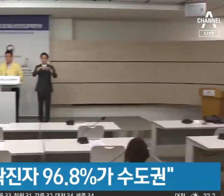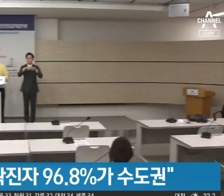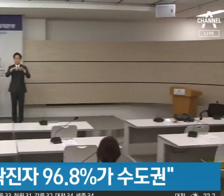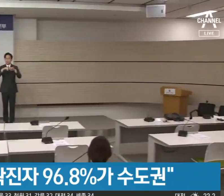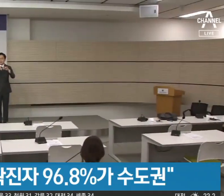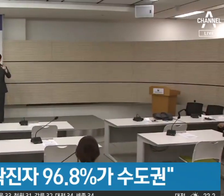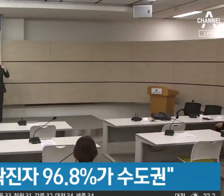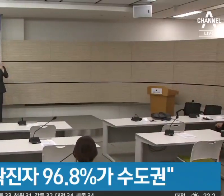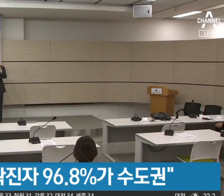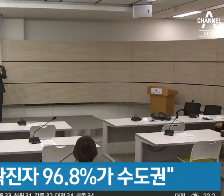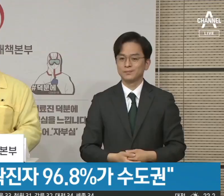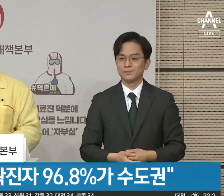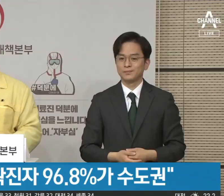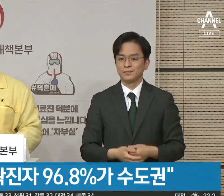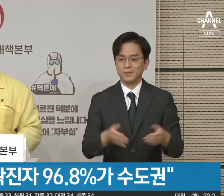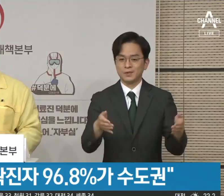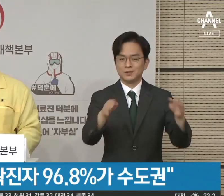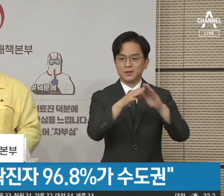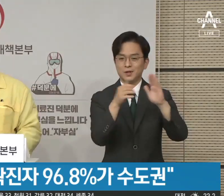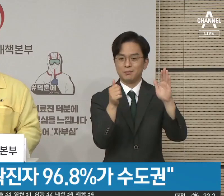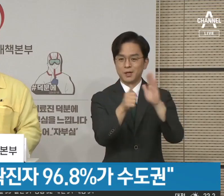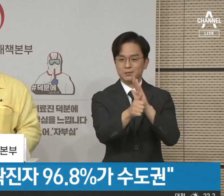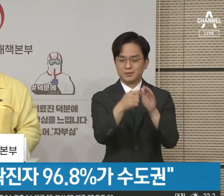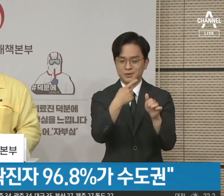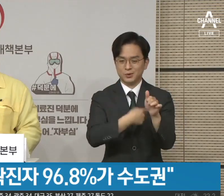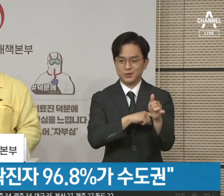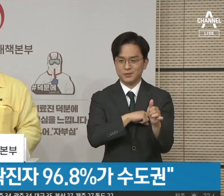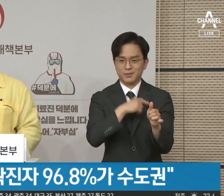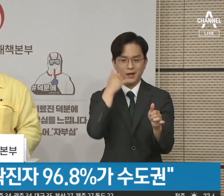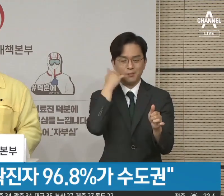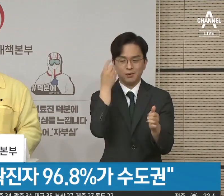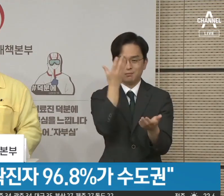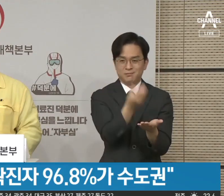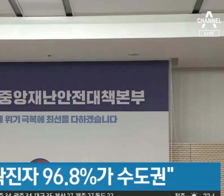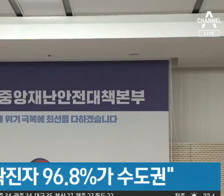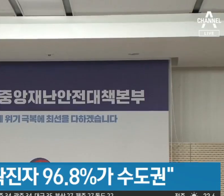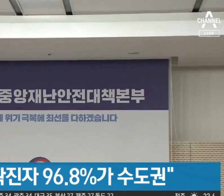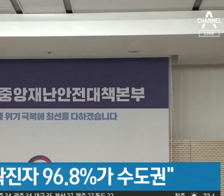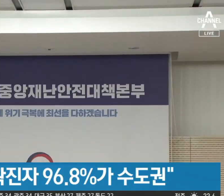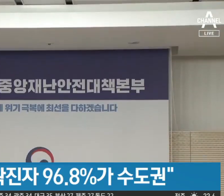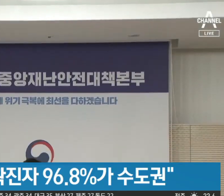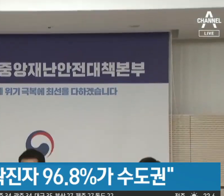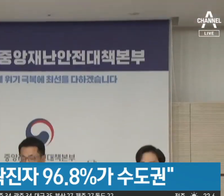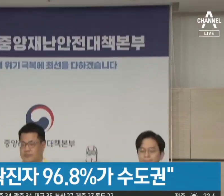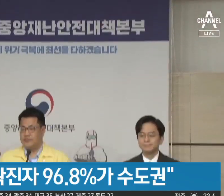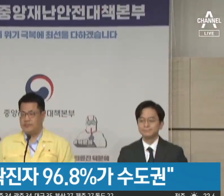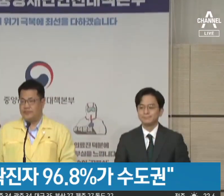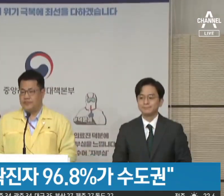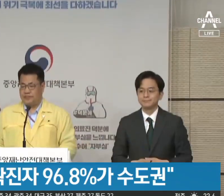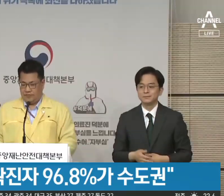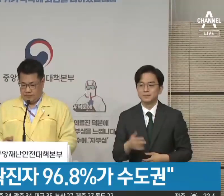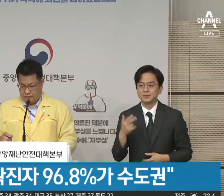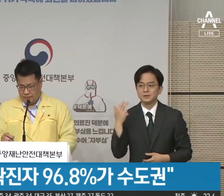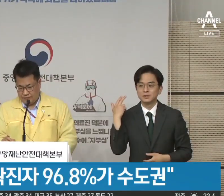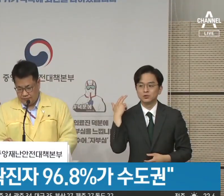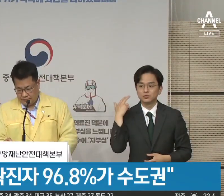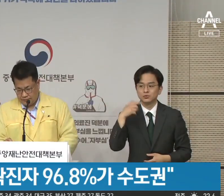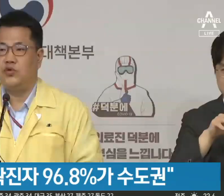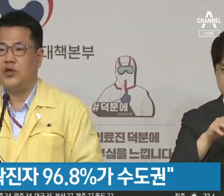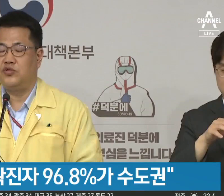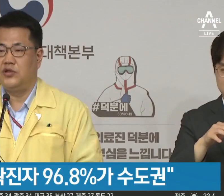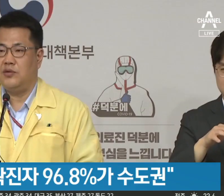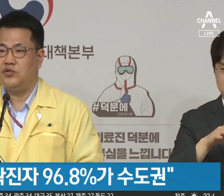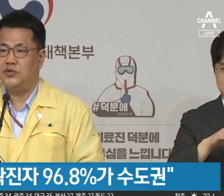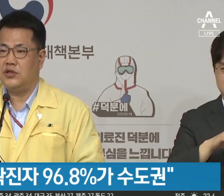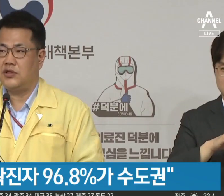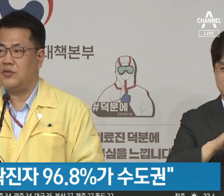발표했습니다. 중대본은 연쇄적인 집단 감염의 고리를 조기에 차단하지 못할 경우 수도권의 대유행 양상도